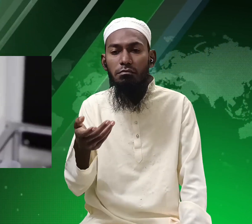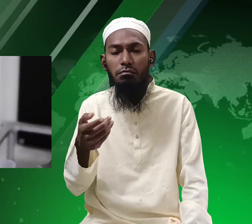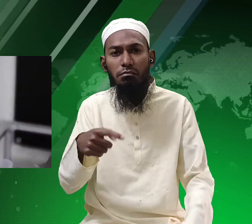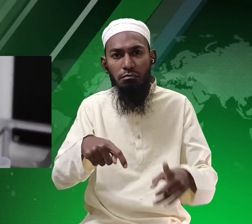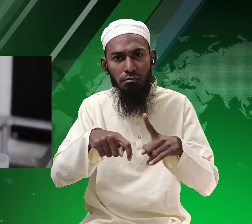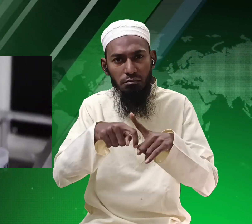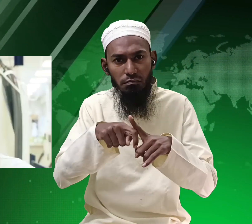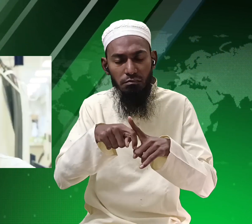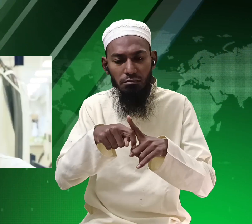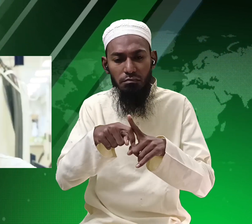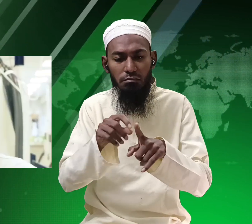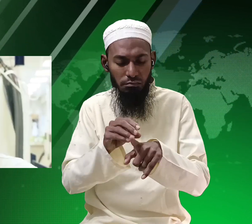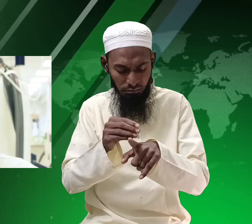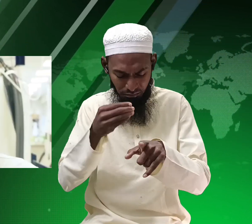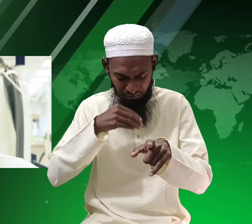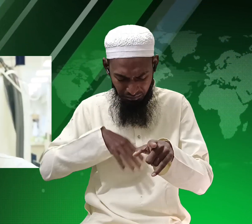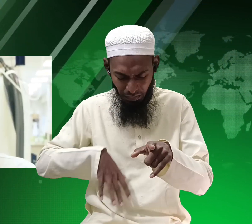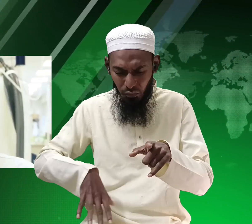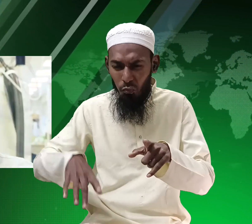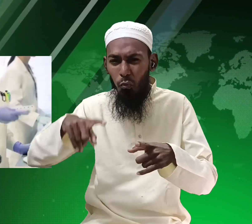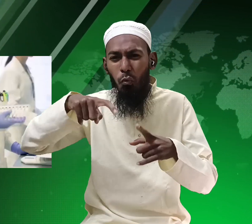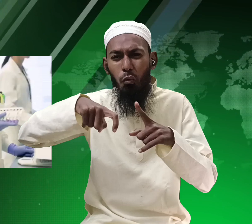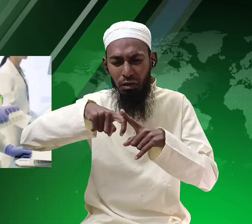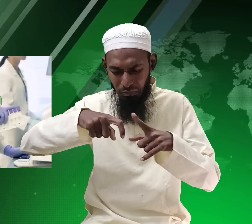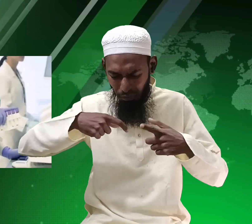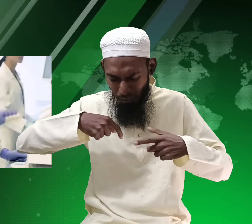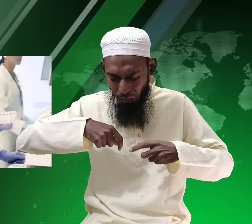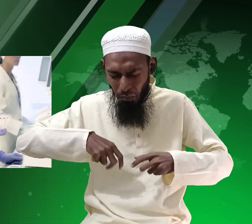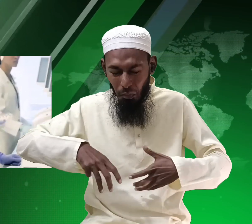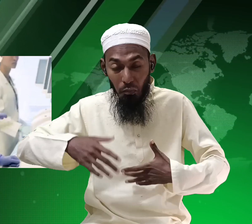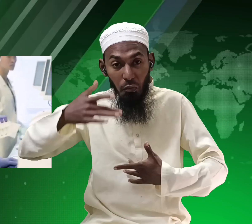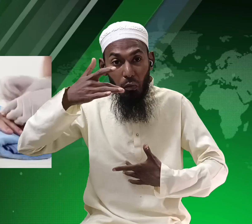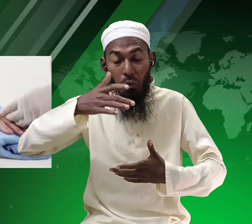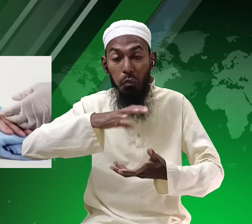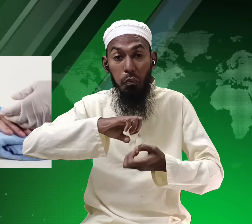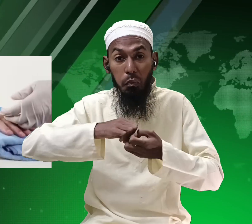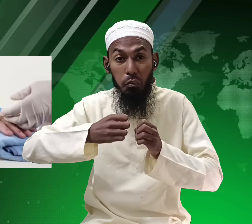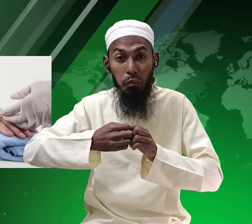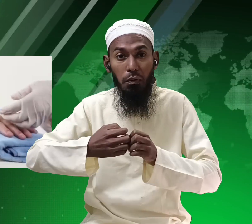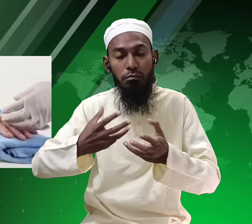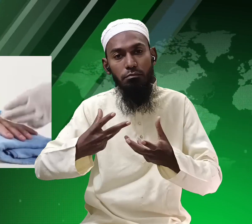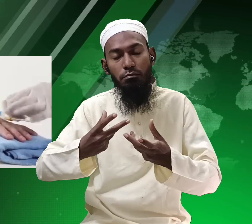কোষ সারা দেহে ছড়িয়ে পড়া রোধে বেশ কার্যকর।